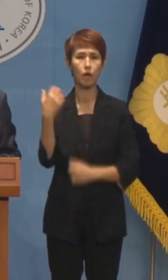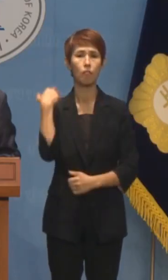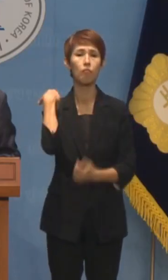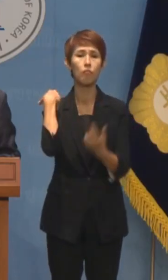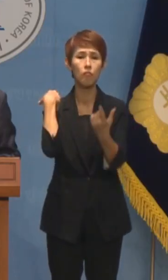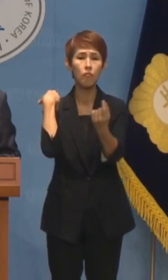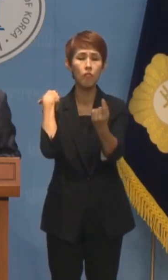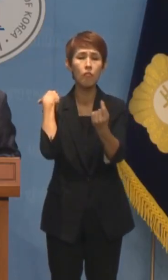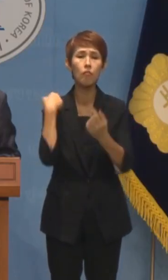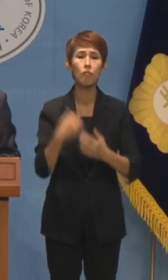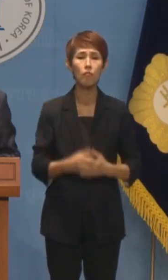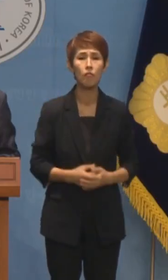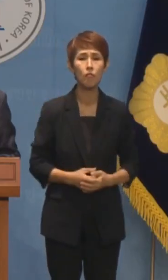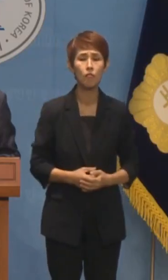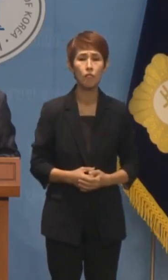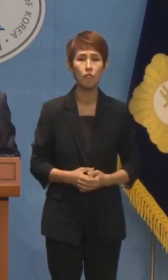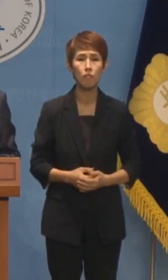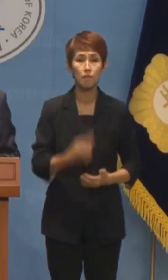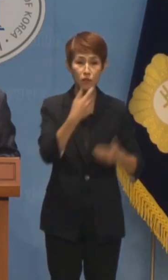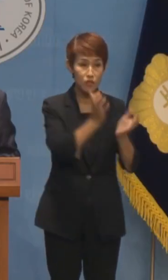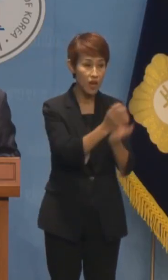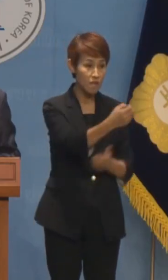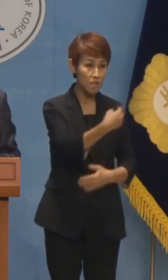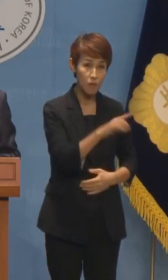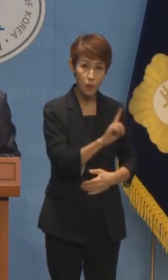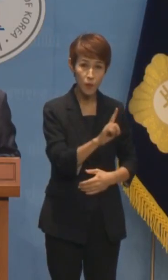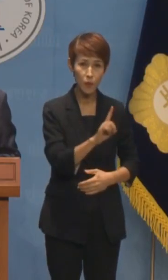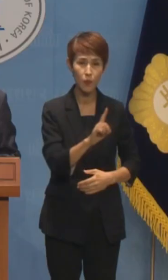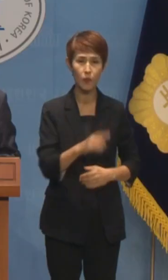임무입니다. 그런데도 민주당은